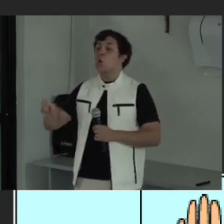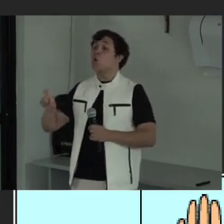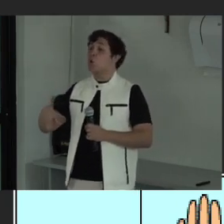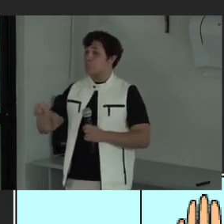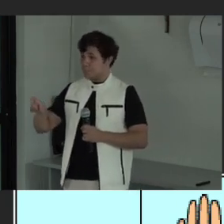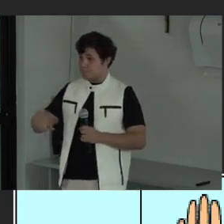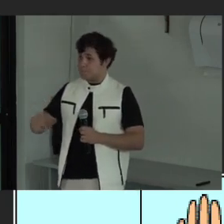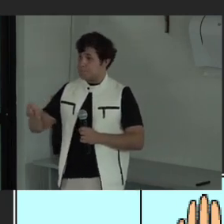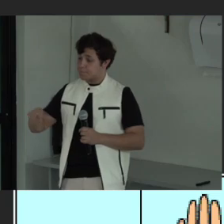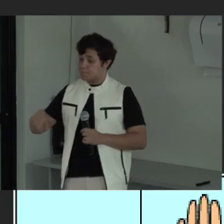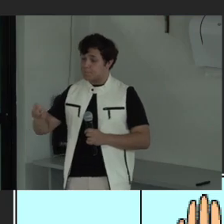Q.